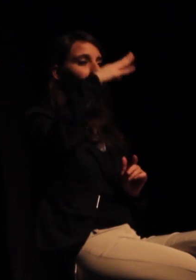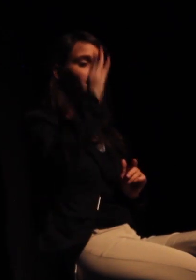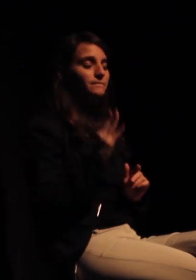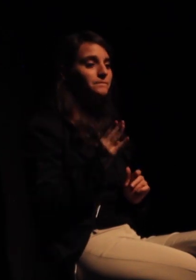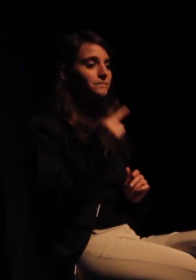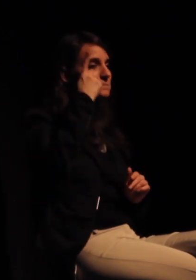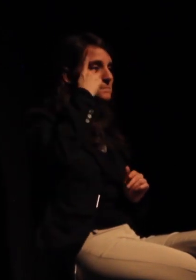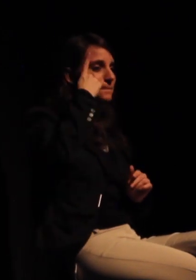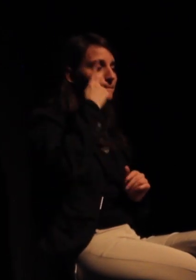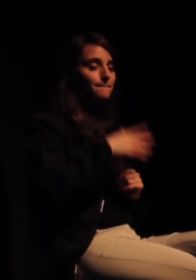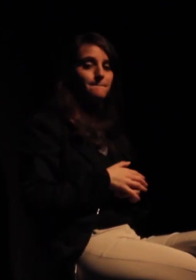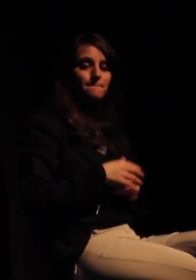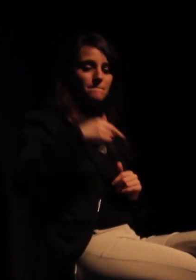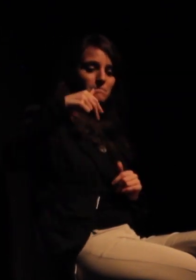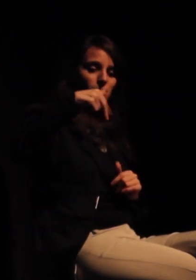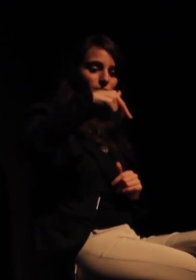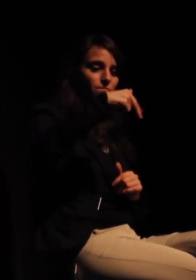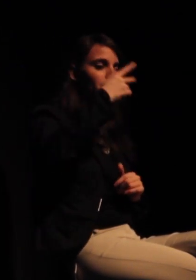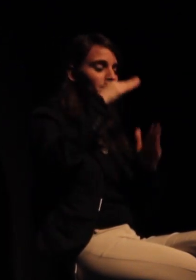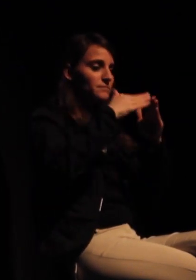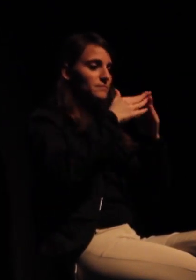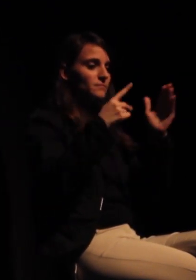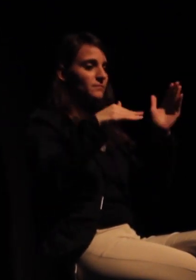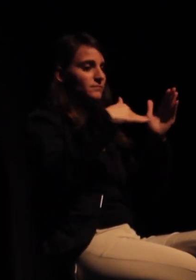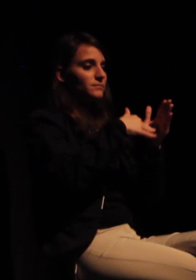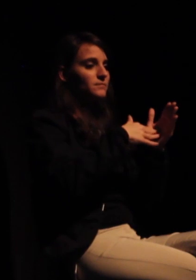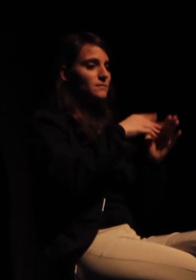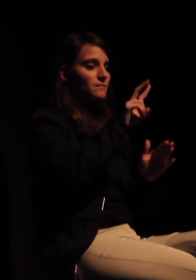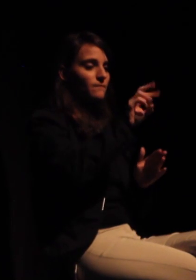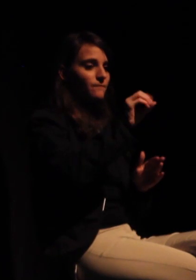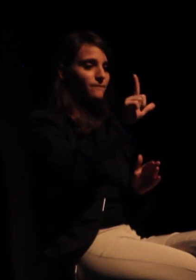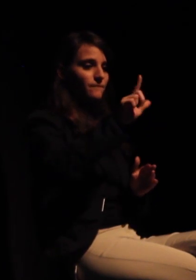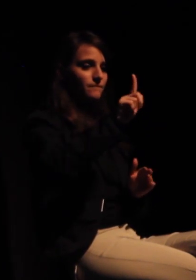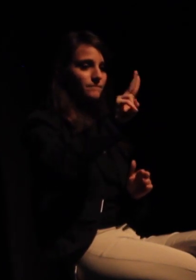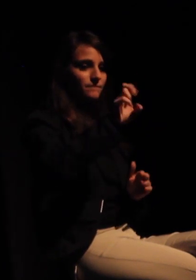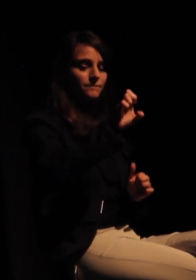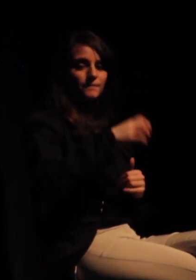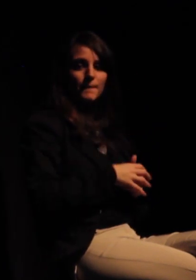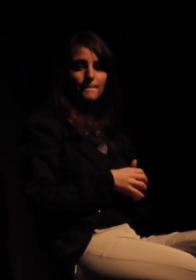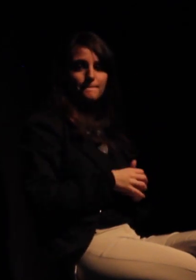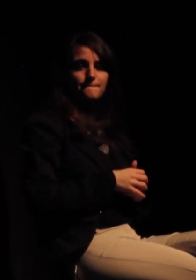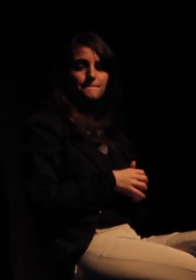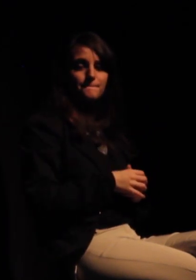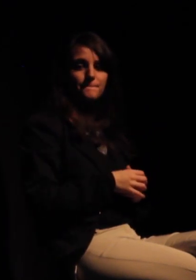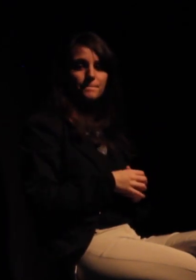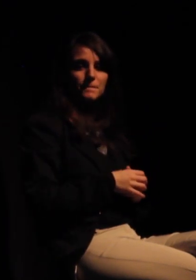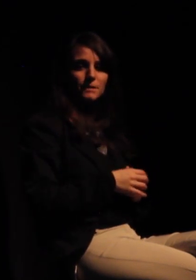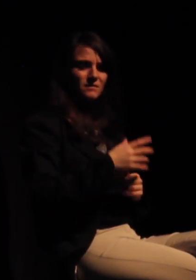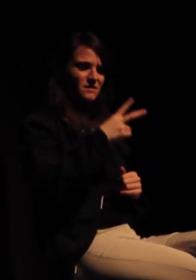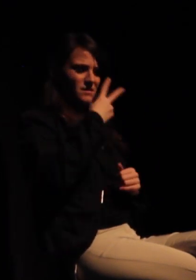em São Paulo, indo da minha casa para a Vogue, eu trabalhava na Vogue, e me vi diante de